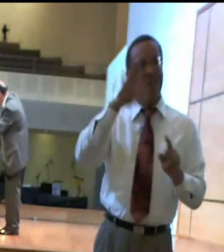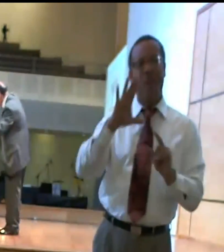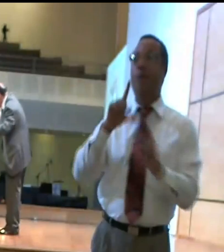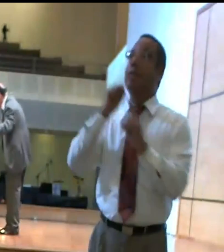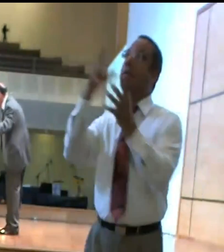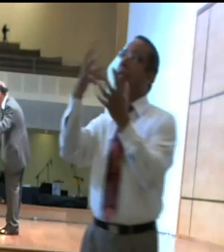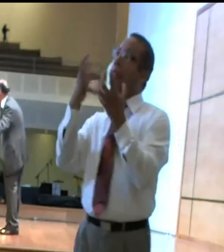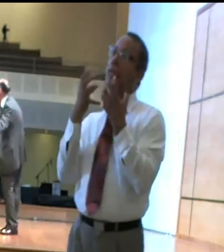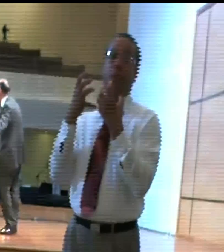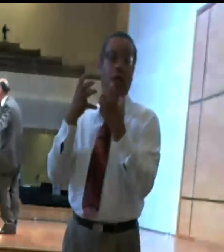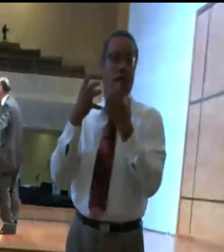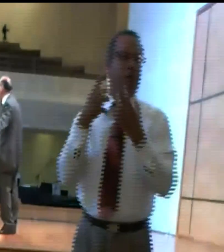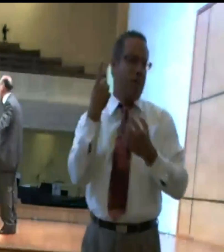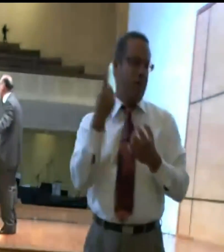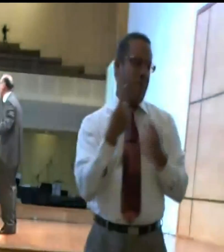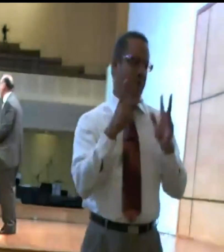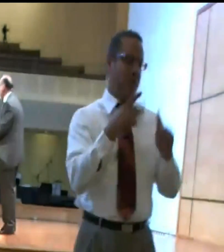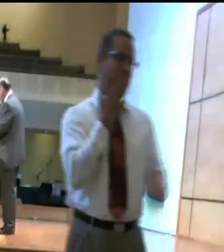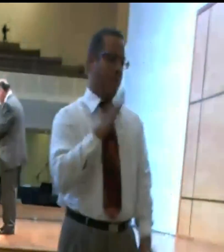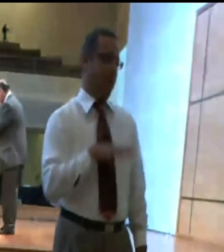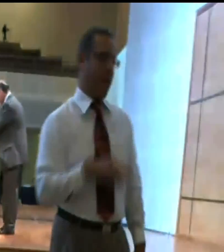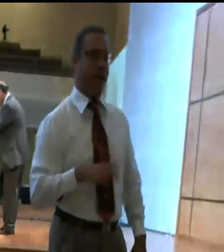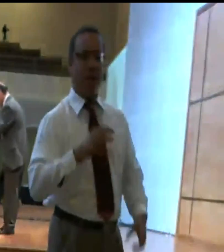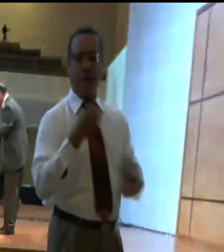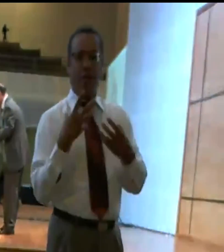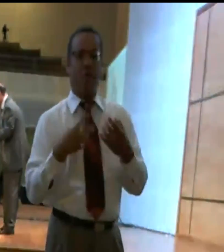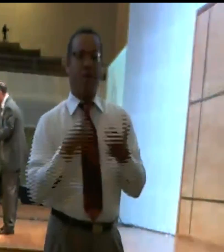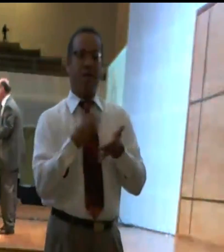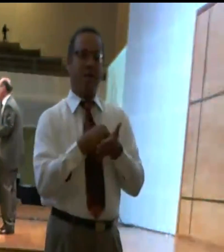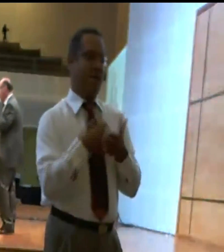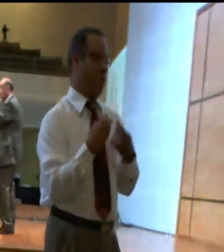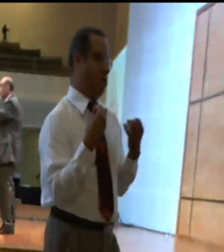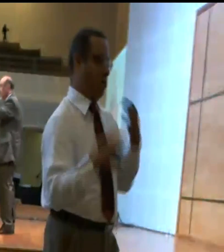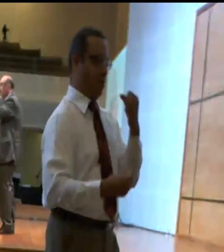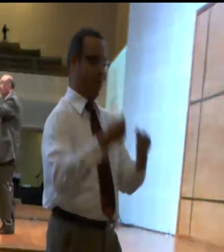ello dispuesto para hacer el mal. Algunos comentaristas entienden